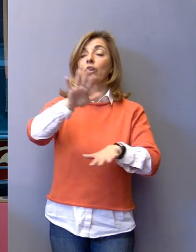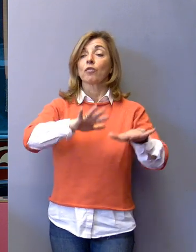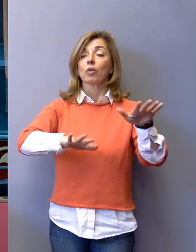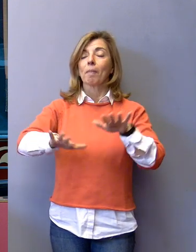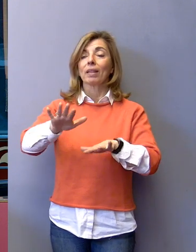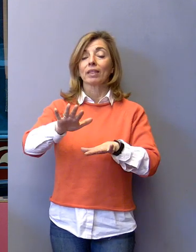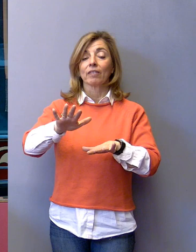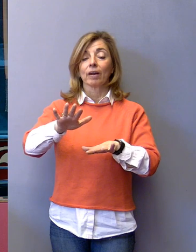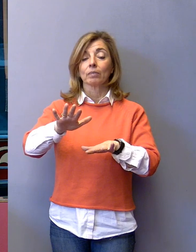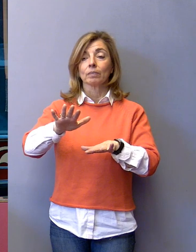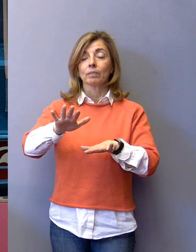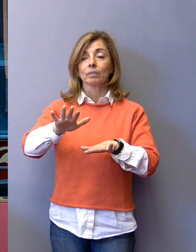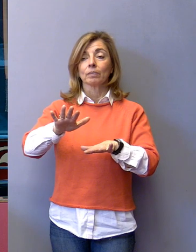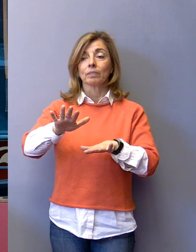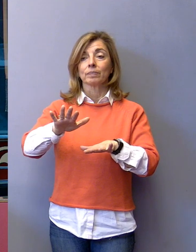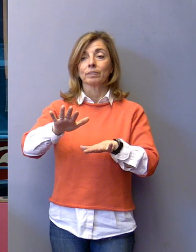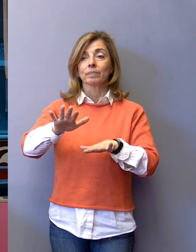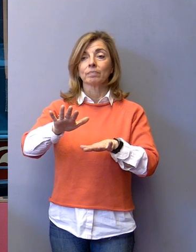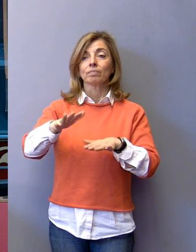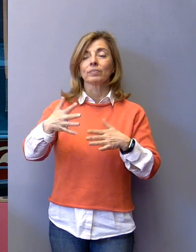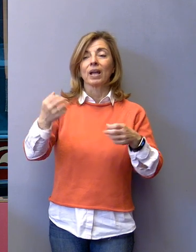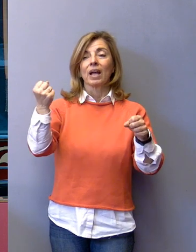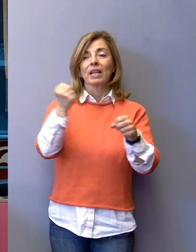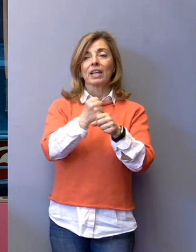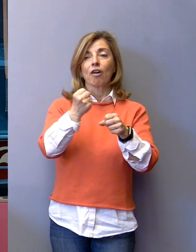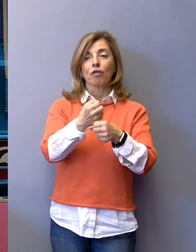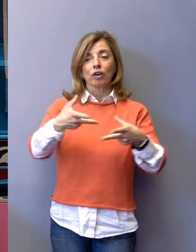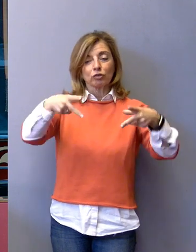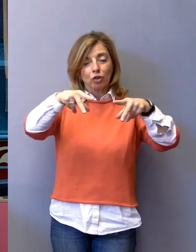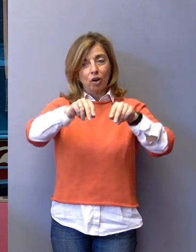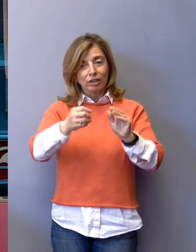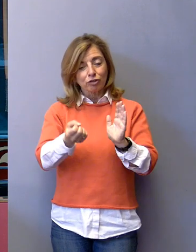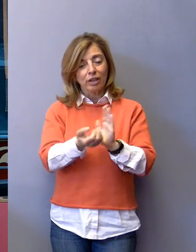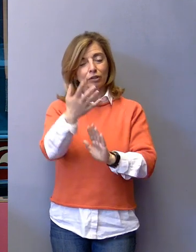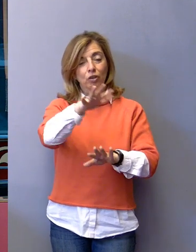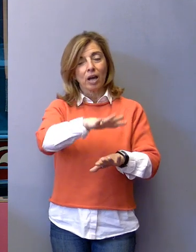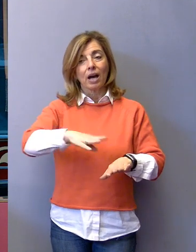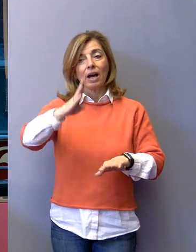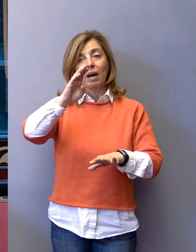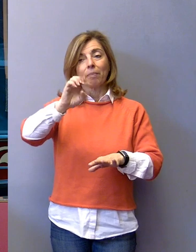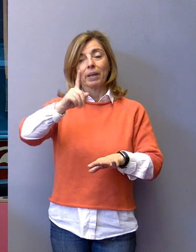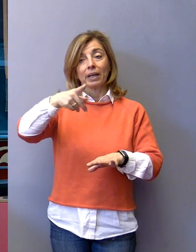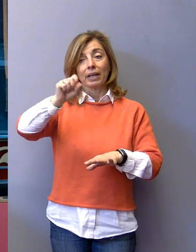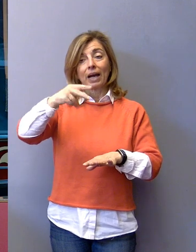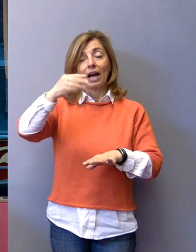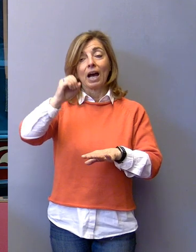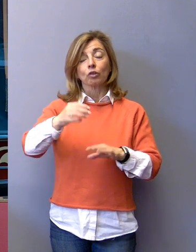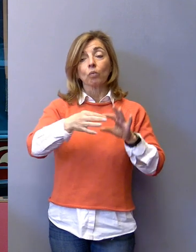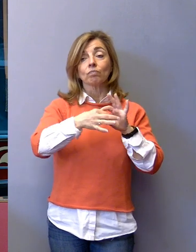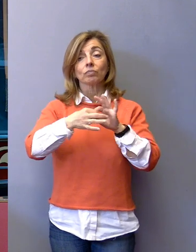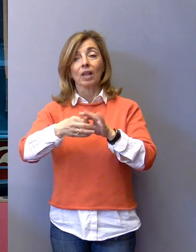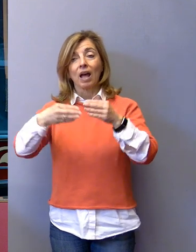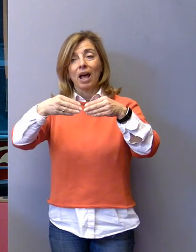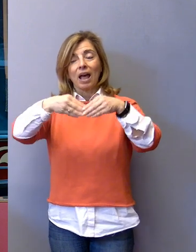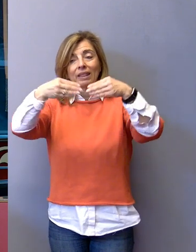merito alle lavorazioni per la rigenerazione dell'area di begato a seguito della demolizione della diga si chiede